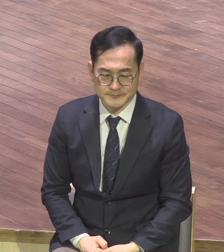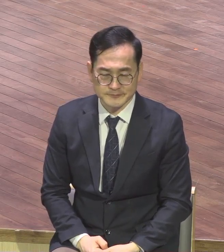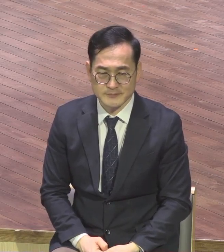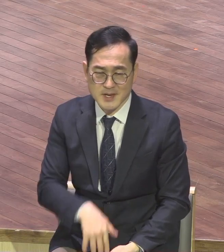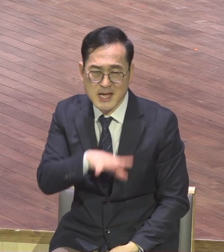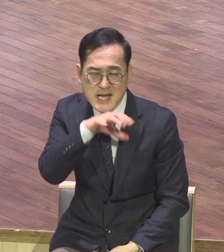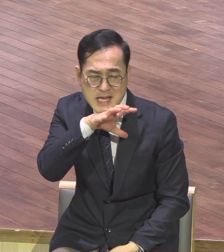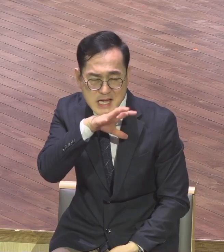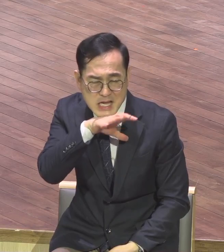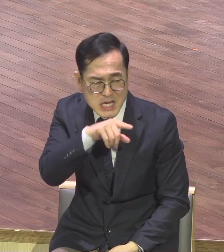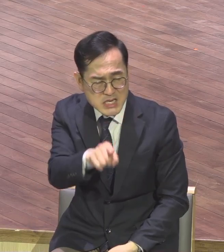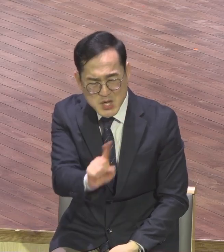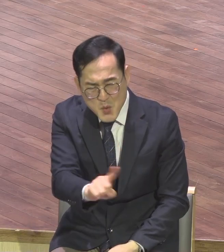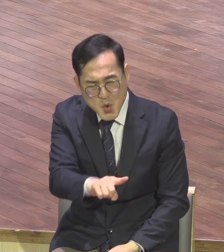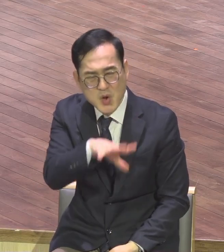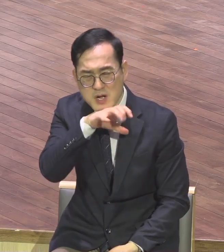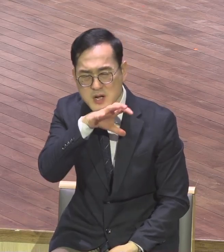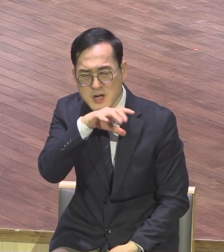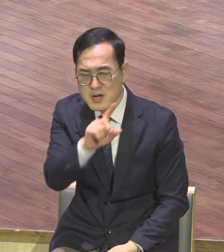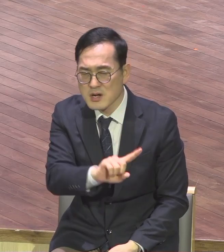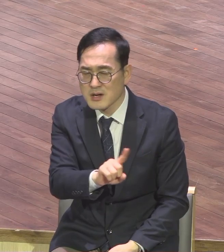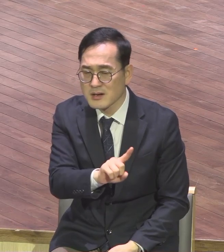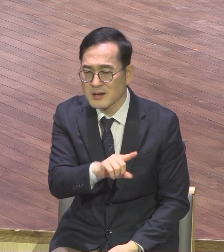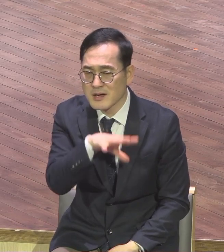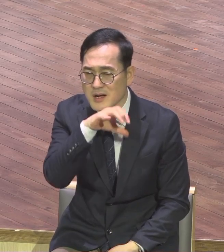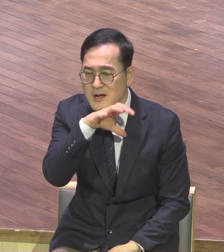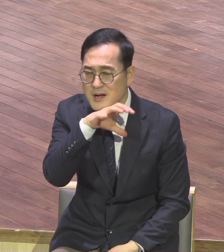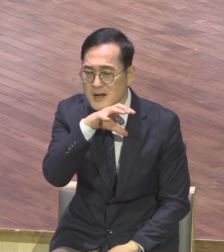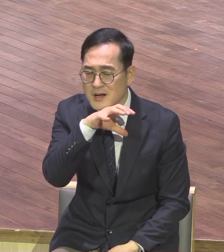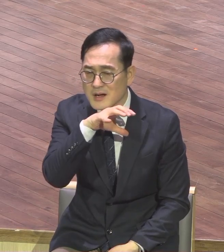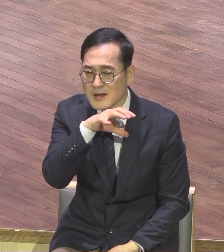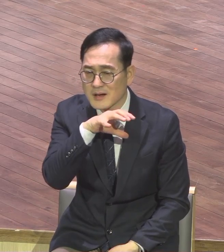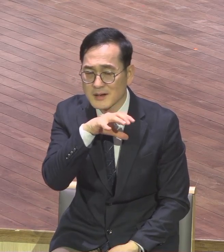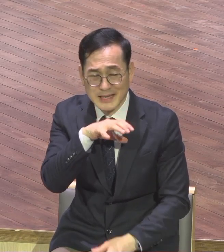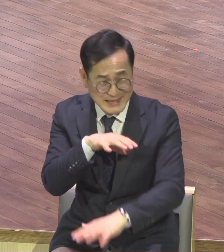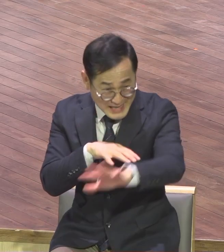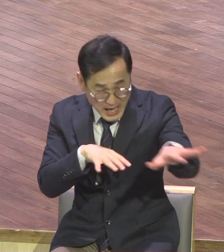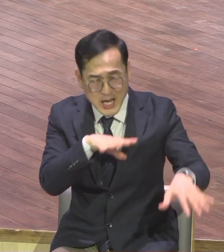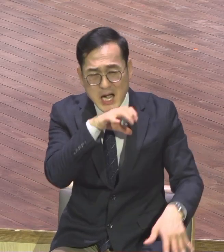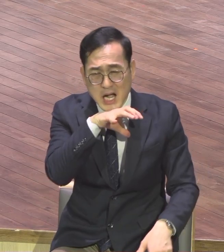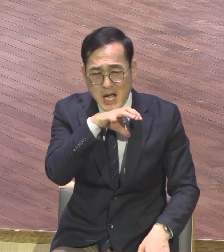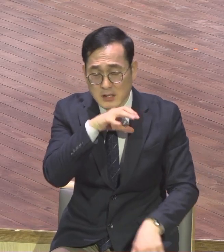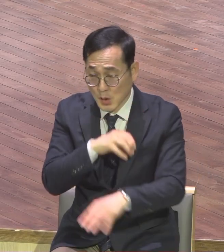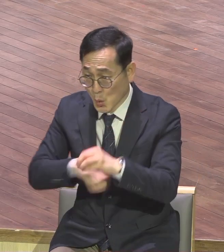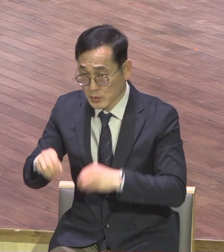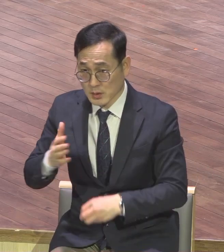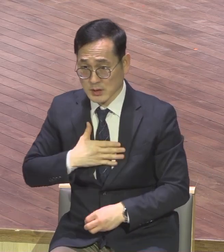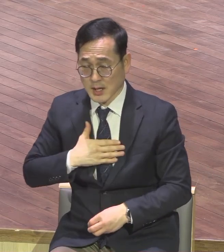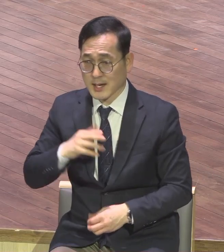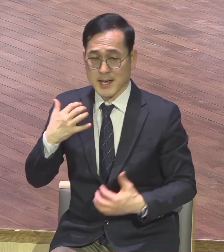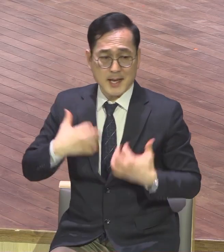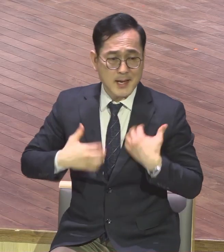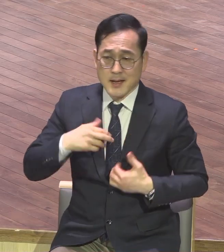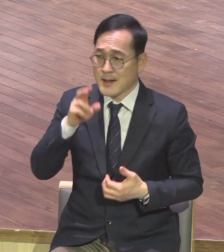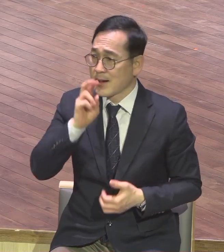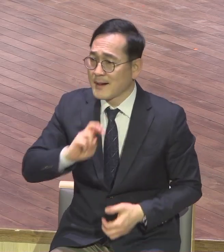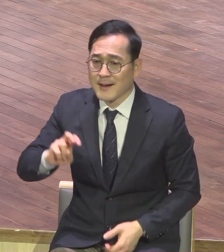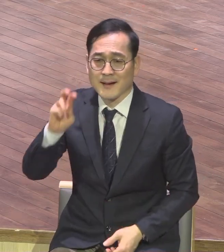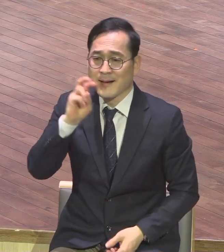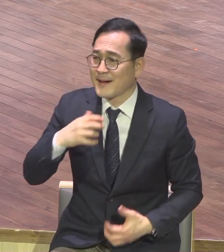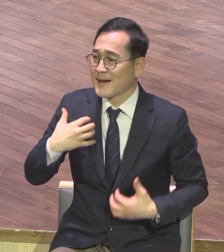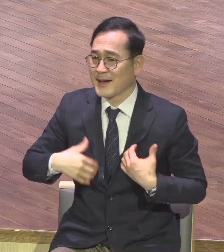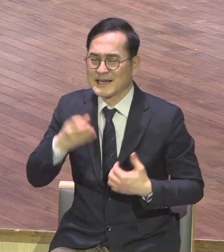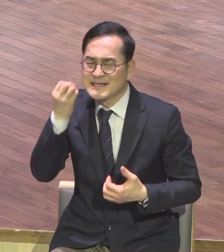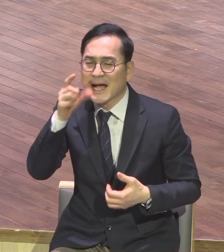원망 불평하고 하는데 이상하게 기쁨과 소망의 노래를 부르는 이상한 새가